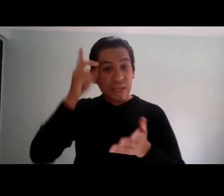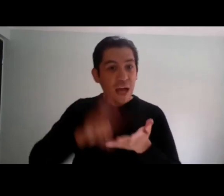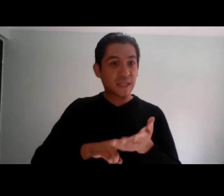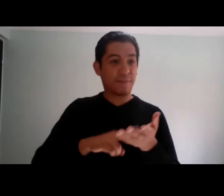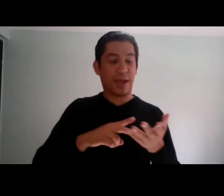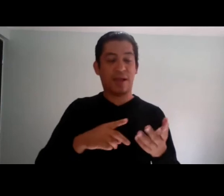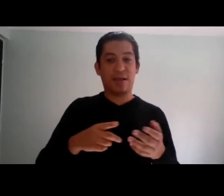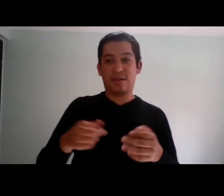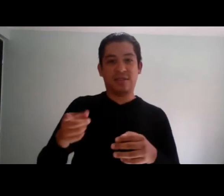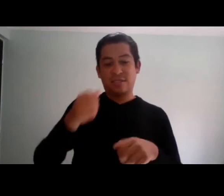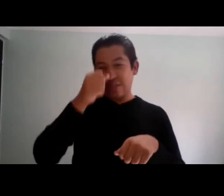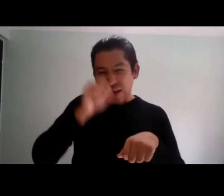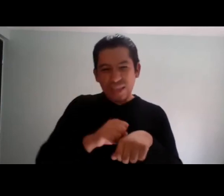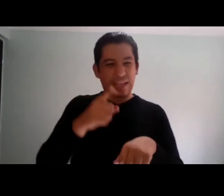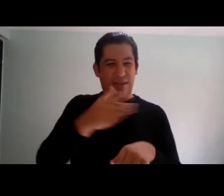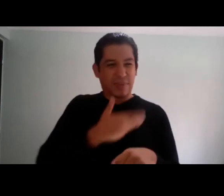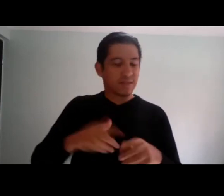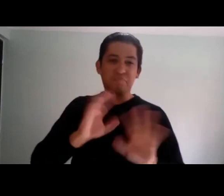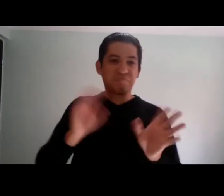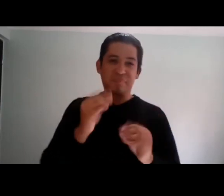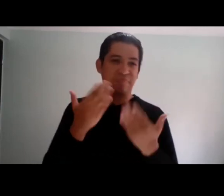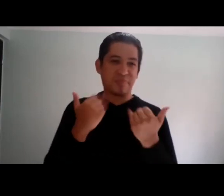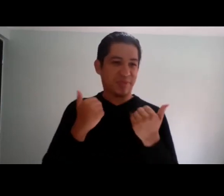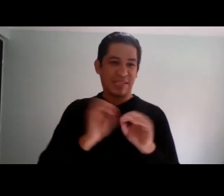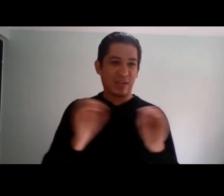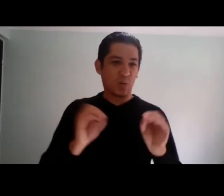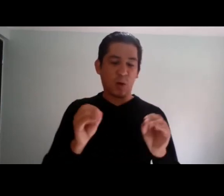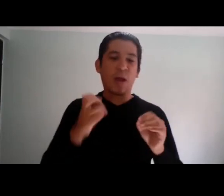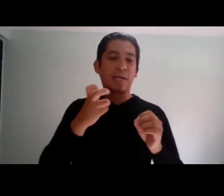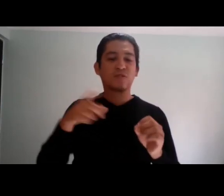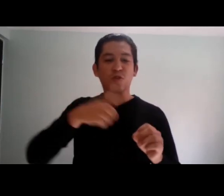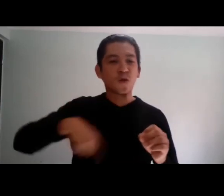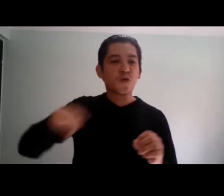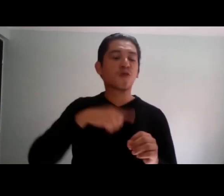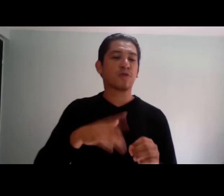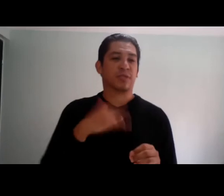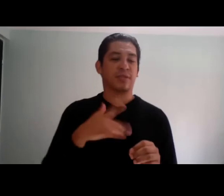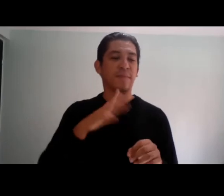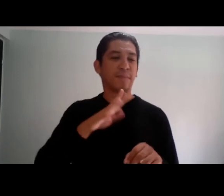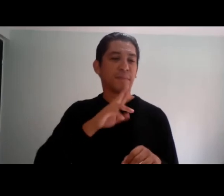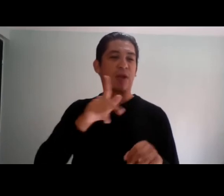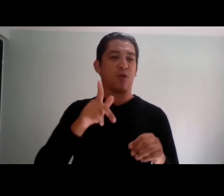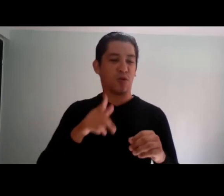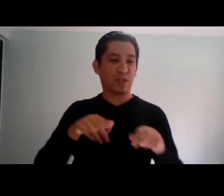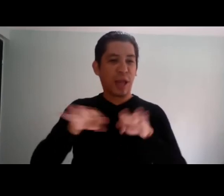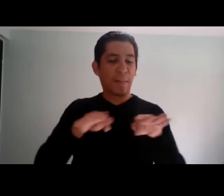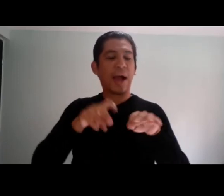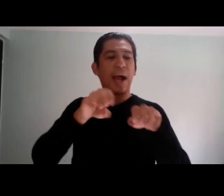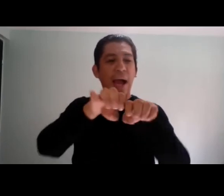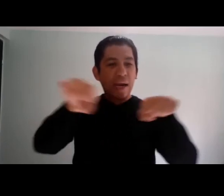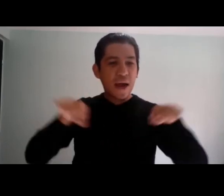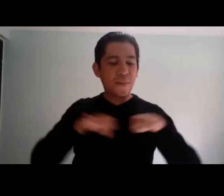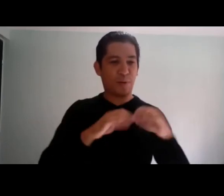somos líderes, todos compartimos la responsabilidad de la profesionalización, ¿no? Es por eso que ni siquiera tenemos un presidente, no tenemos,